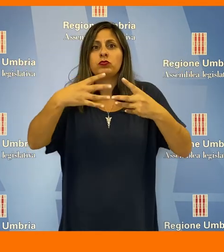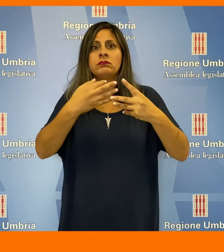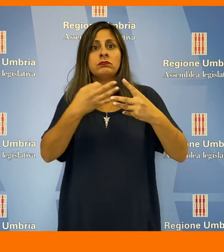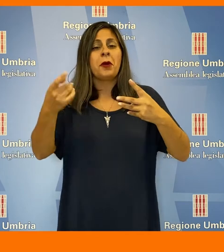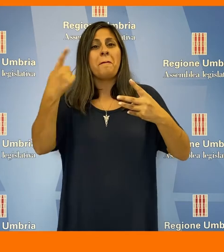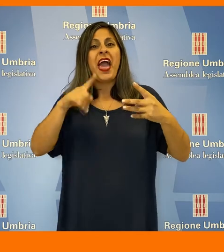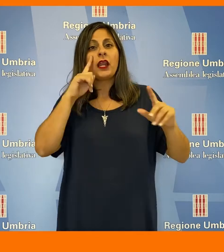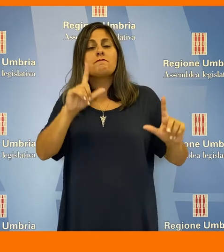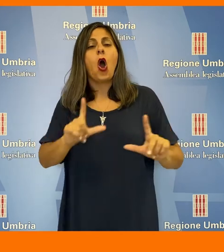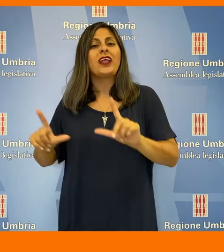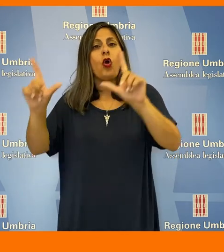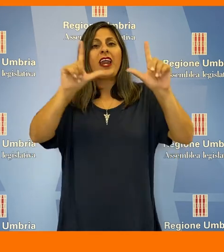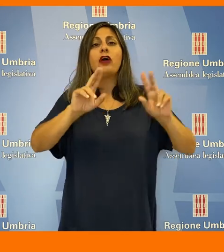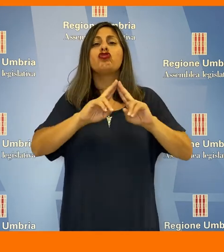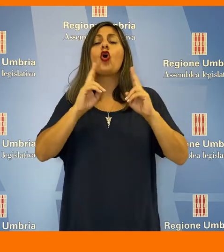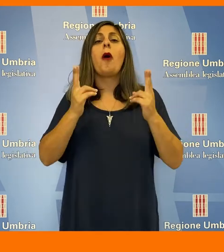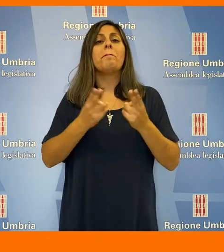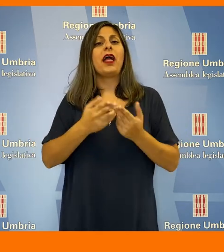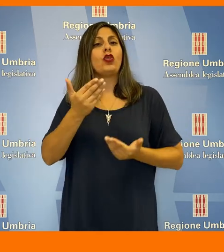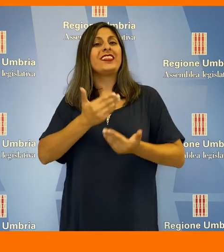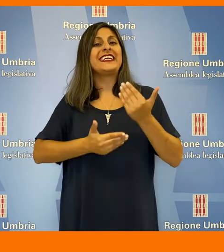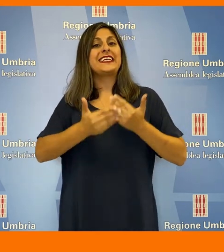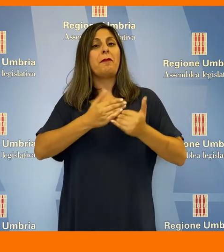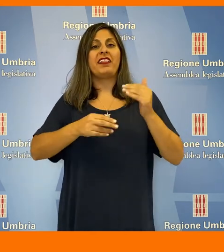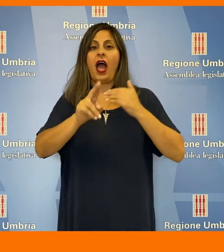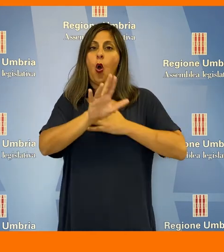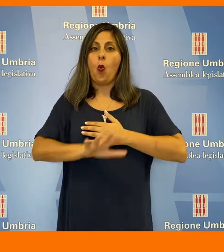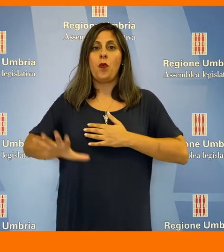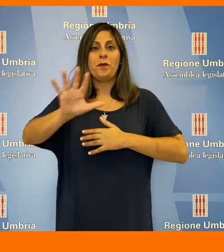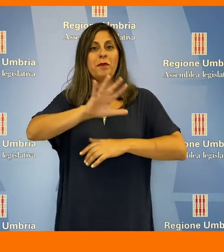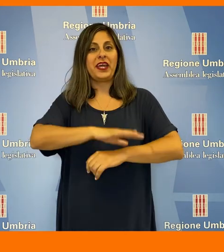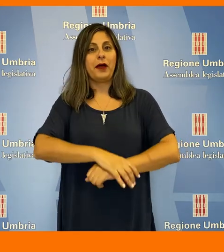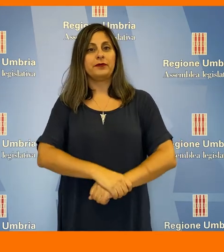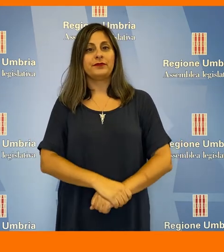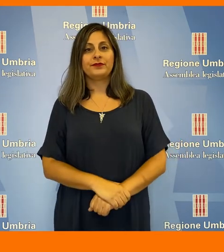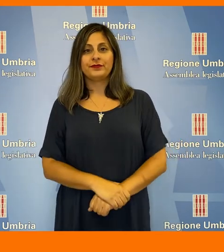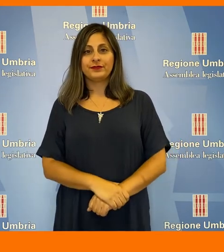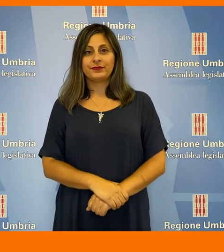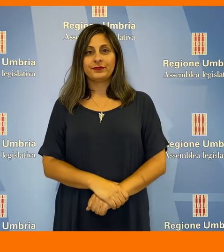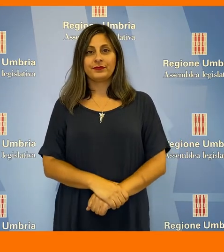assicurare il monitoraggio completo della disabilità in Umbria.